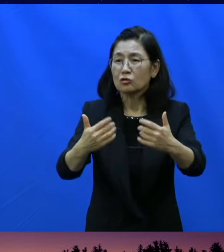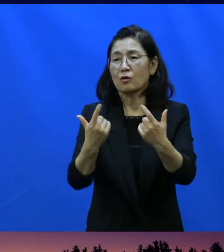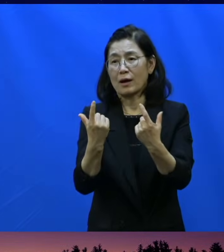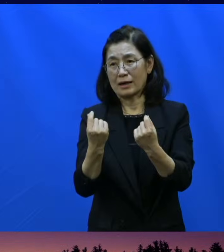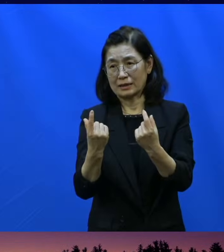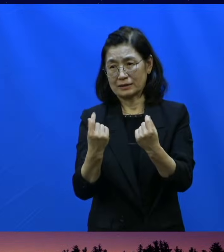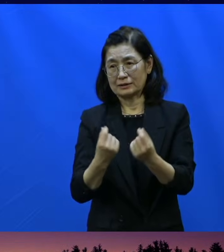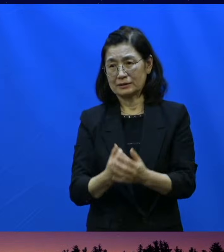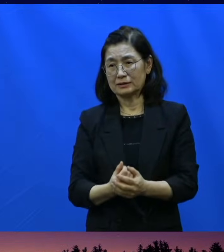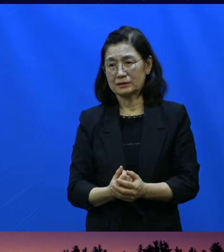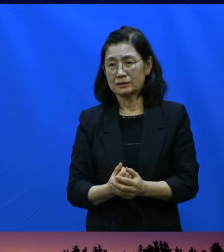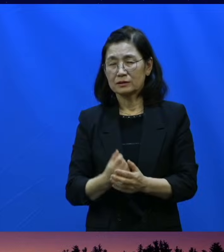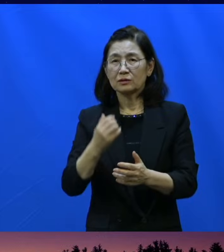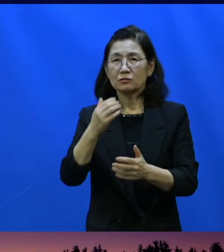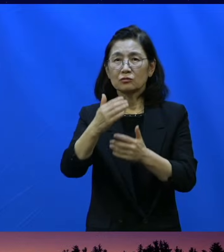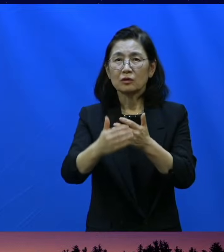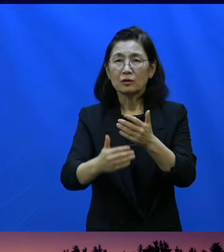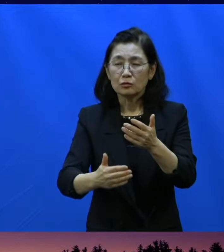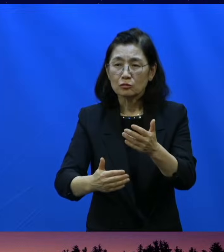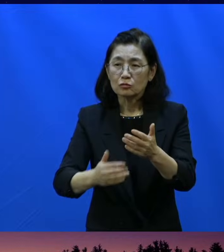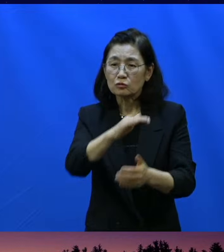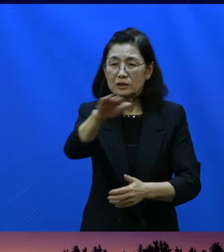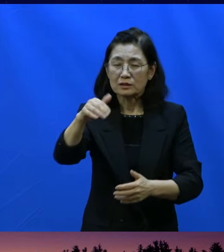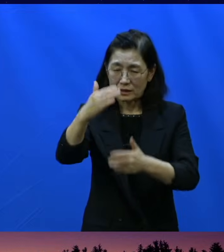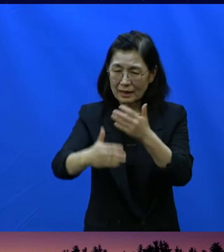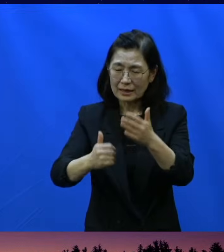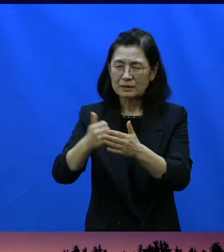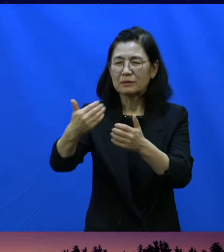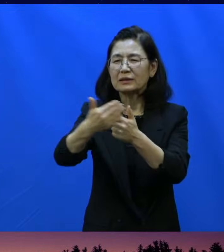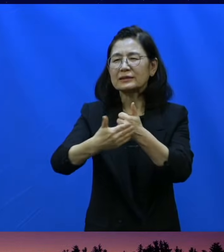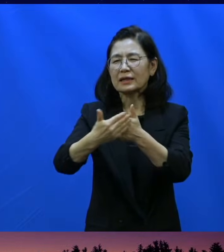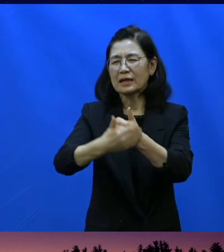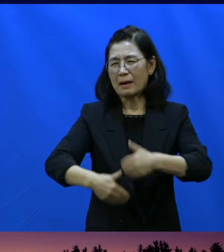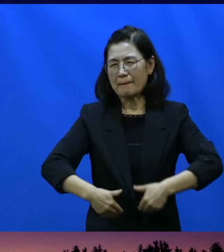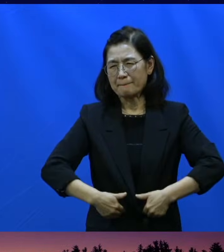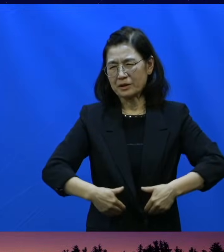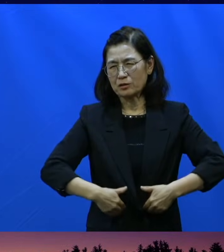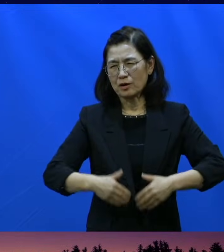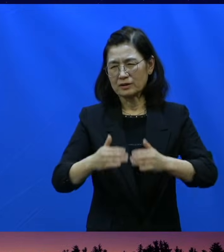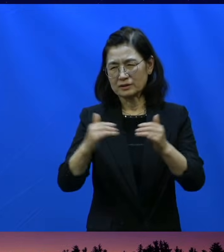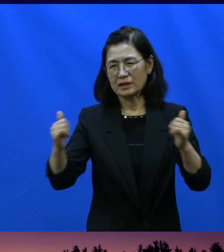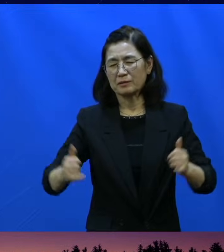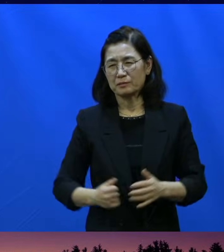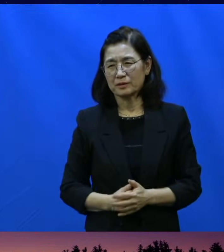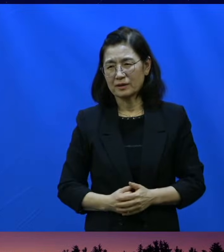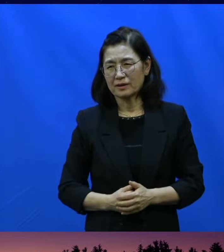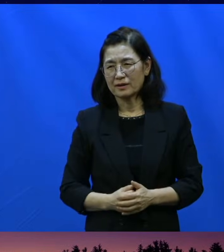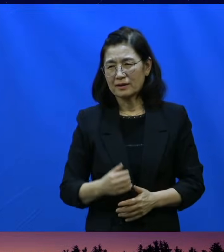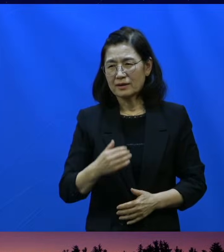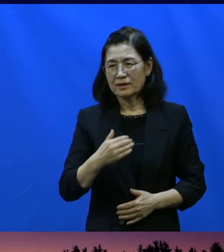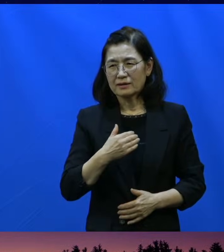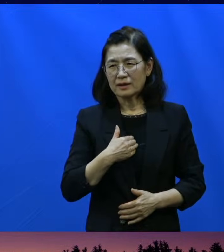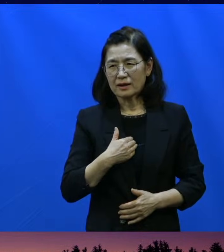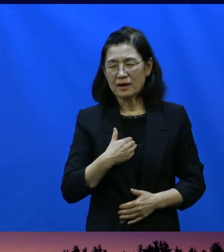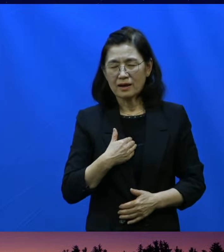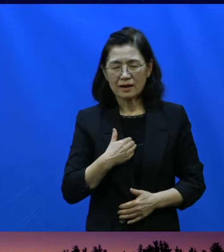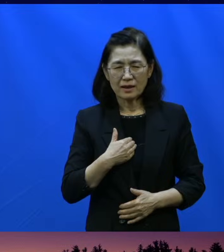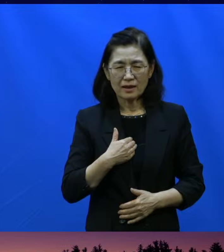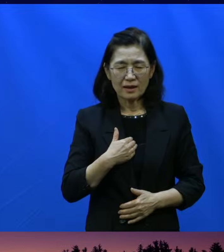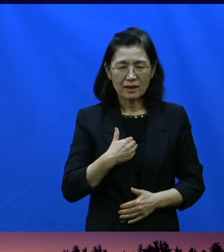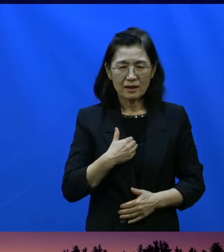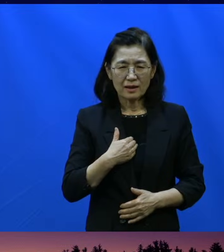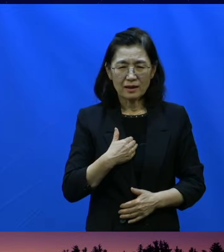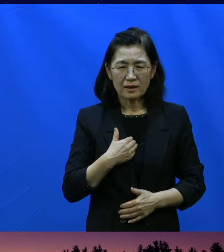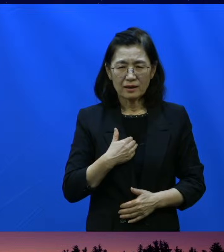돼요. 우리는 그 은혜가 필요한 사람들이에요. 힘들수록, 내 마음대로 안 될수록 우리가 할 일은